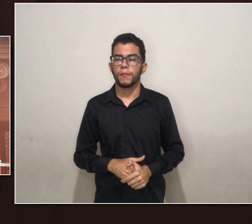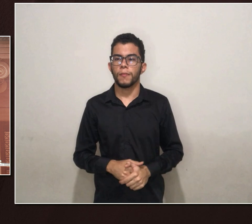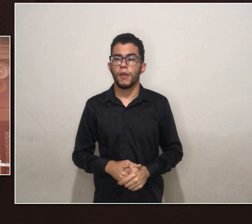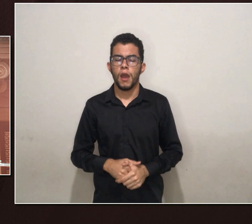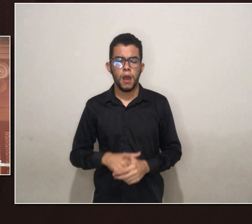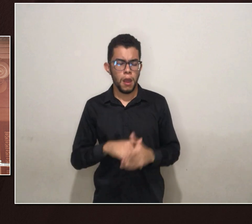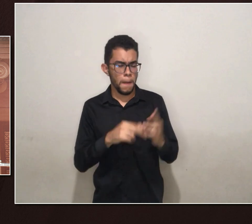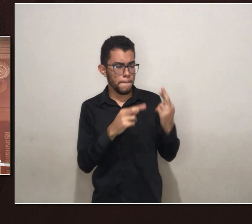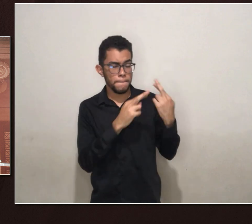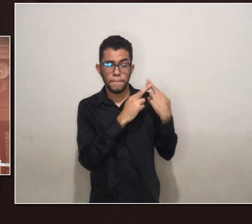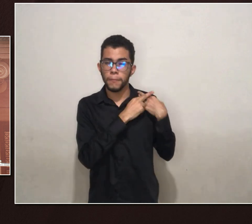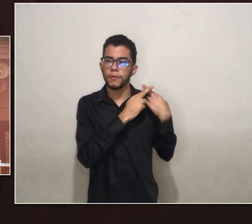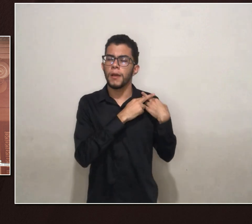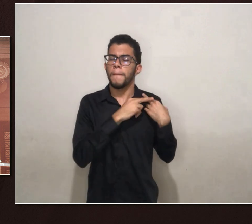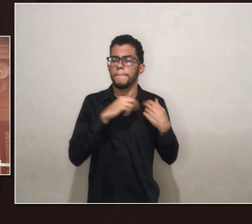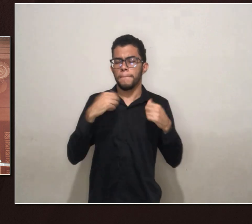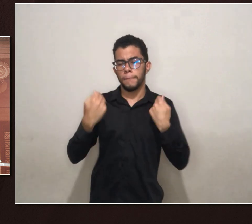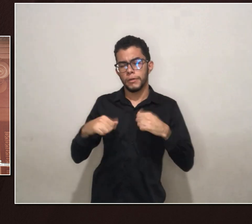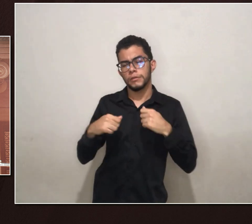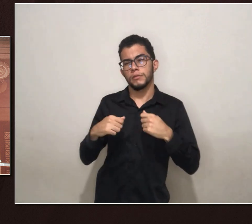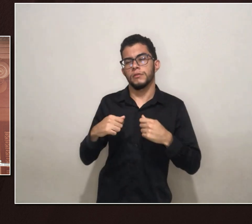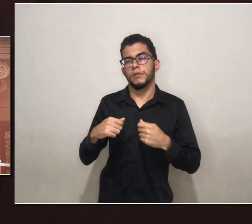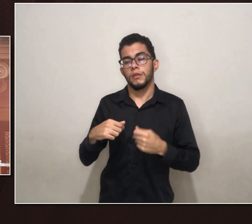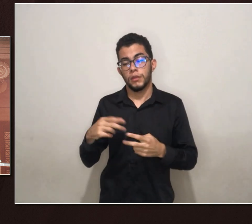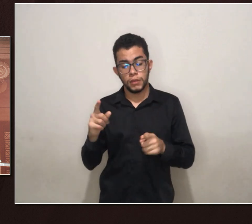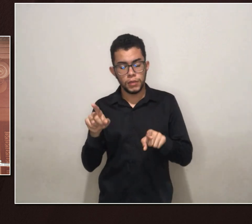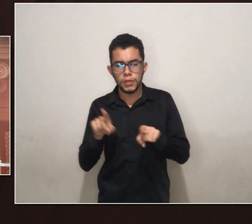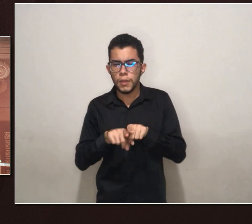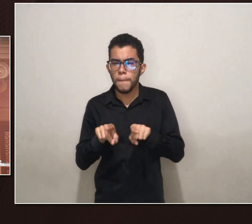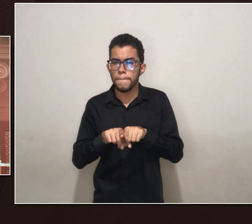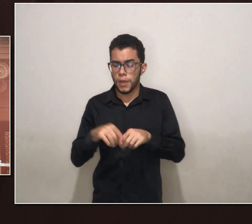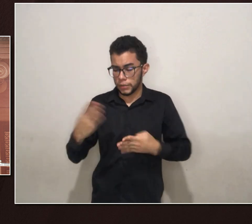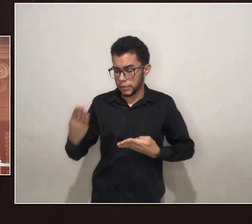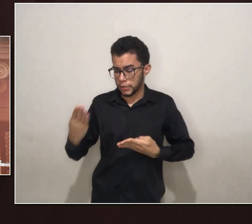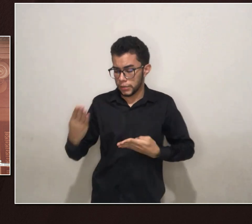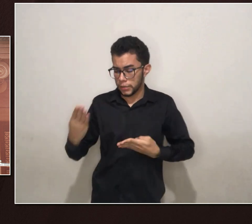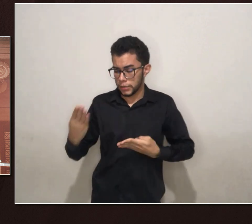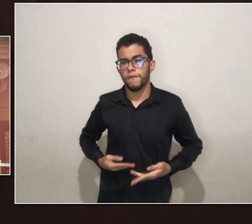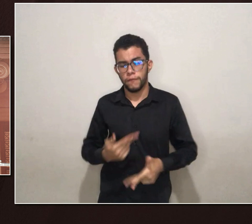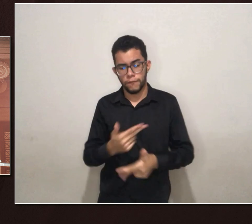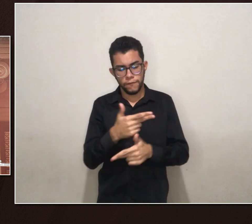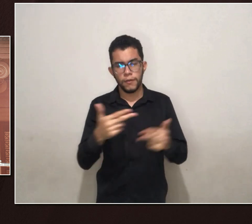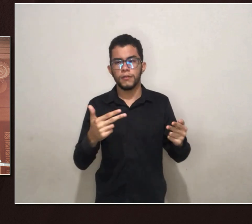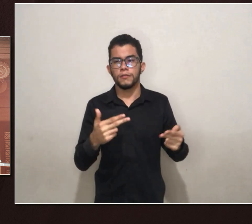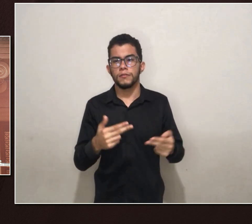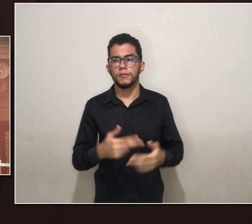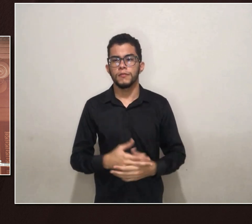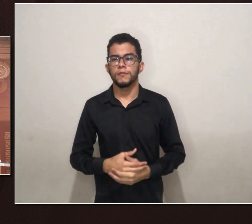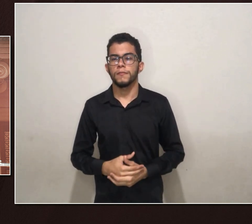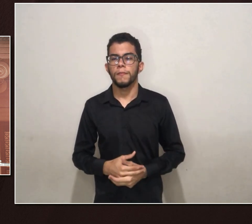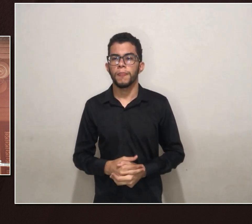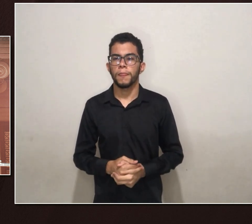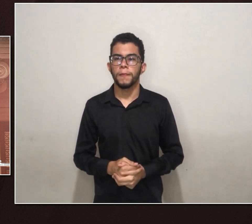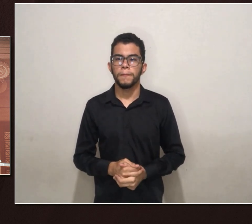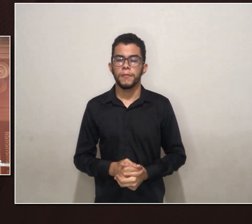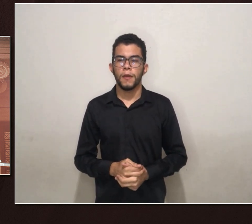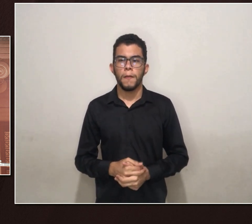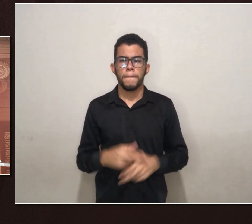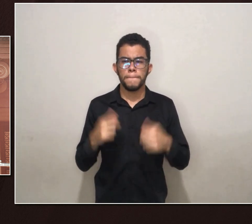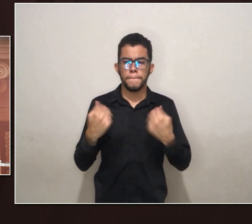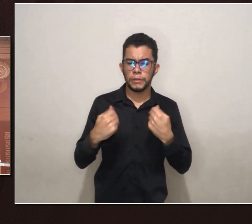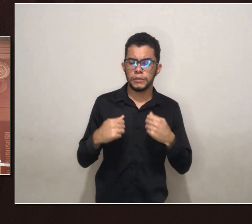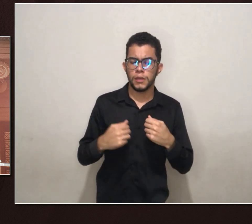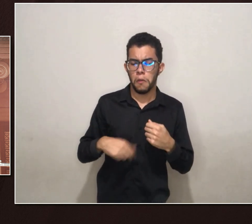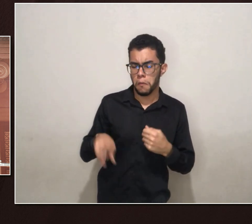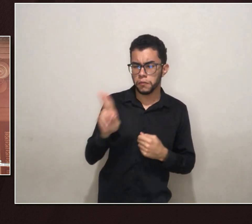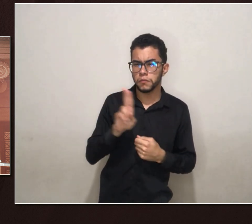na igreja. Você pode ser um servo na igreja. Não precisa ter título, mas você pode funcionar como um que recebe